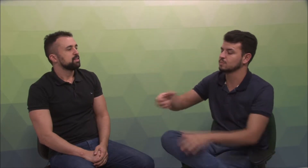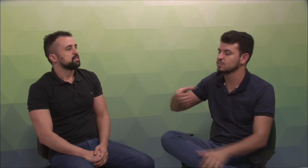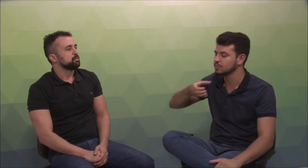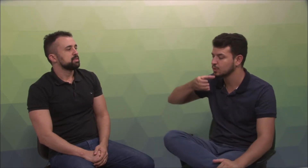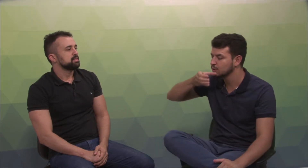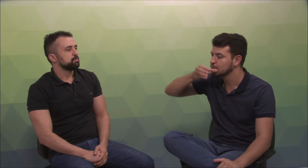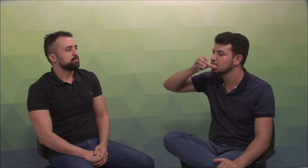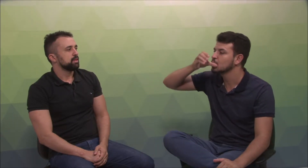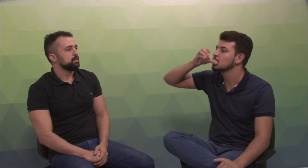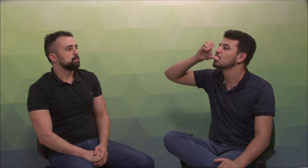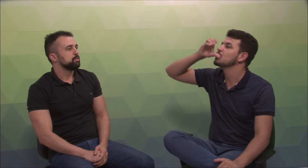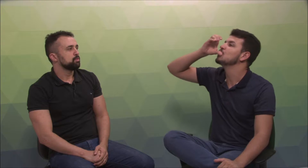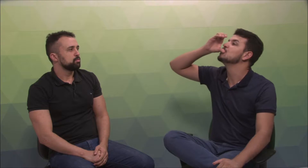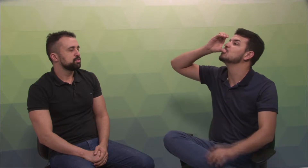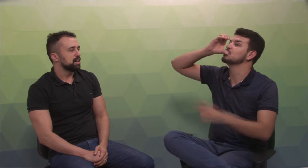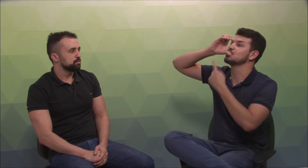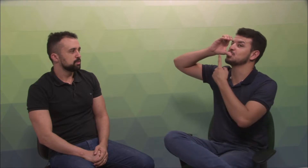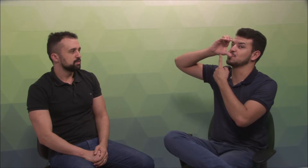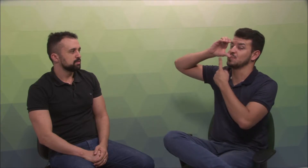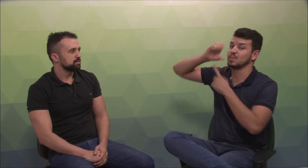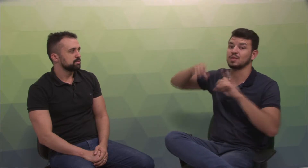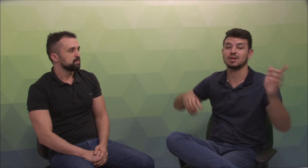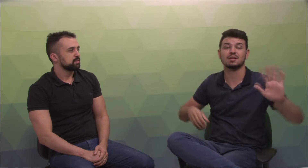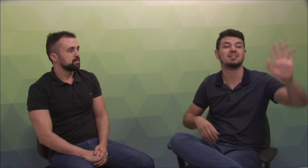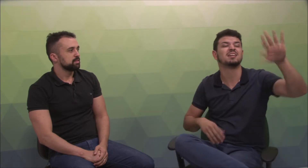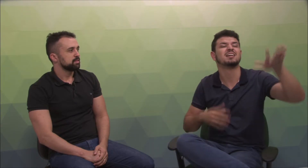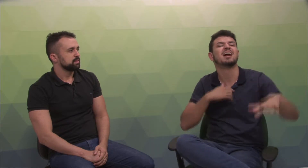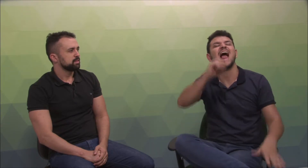Então, por exemplo, né, beber um copo de água.